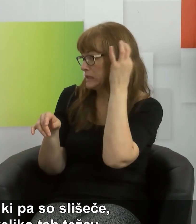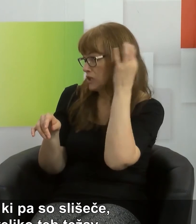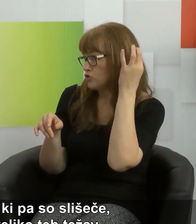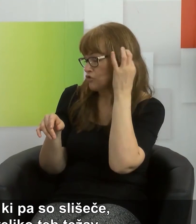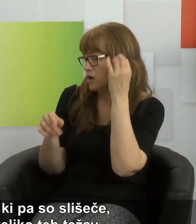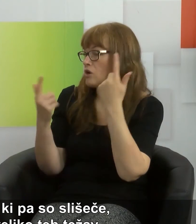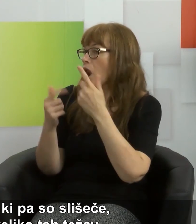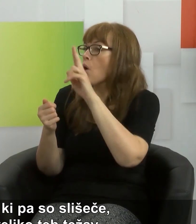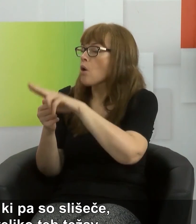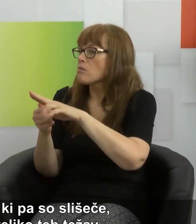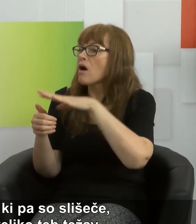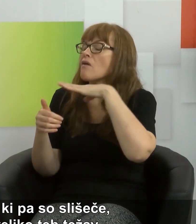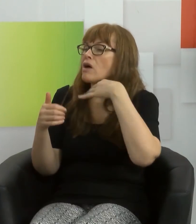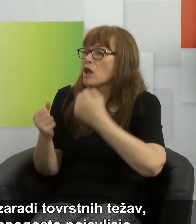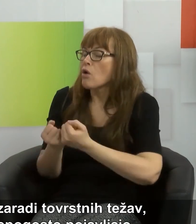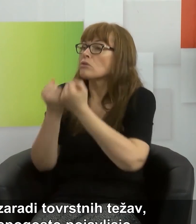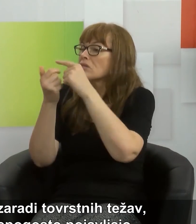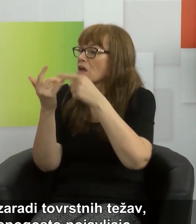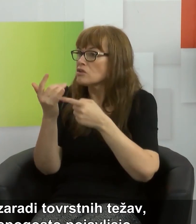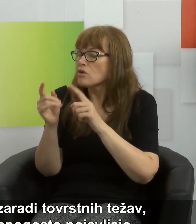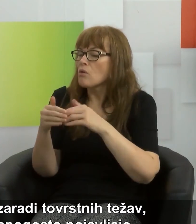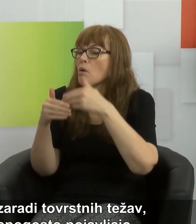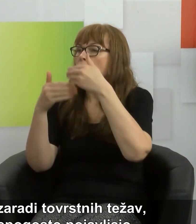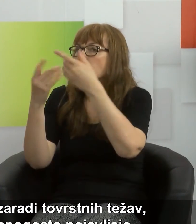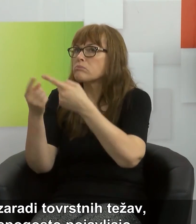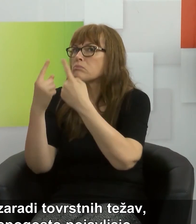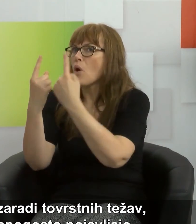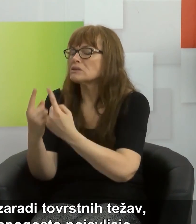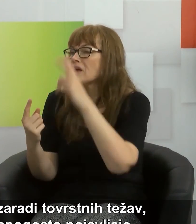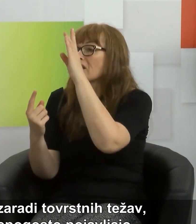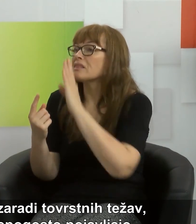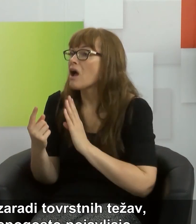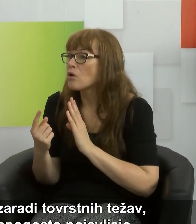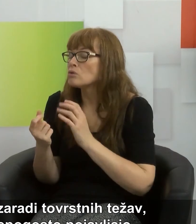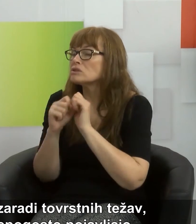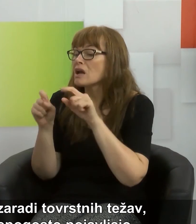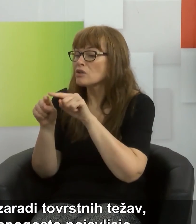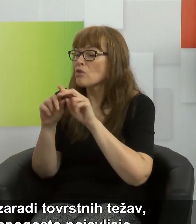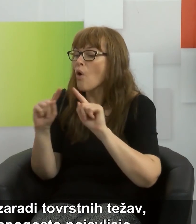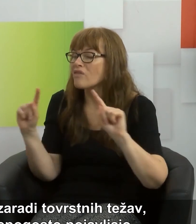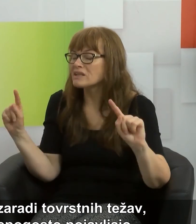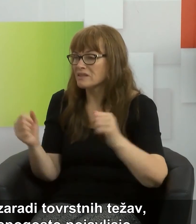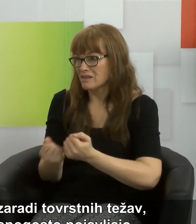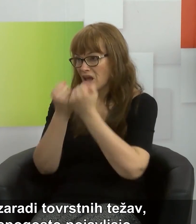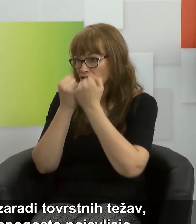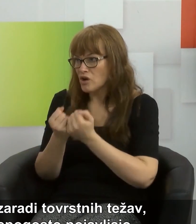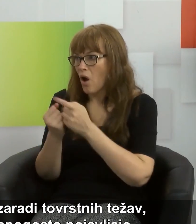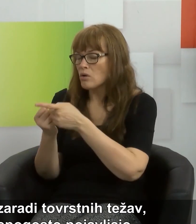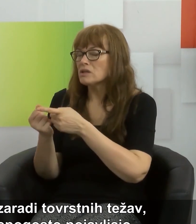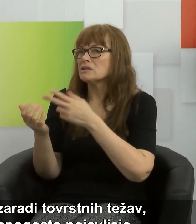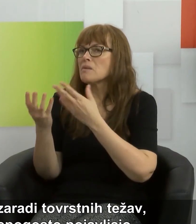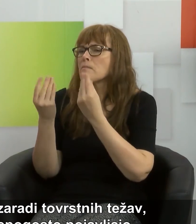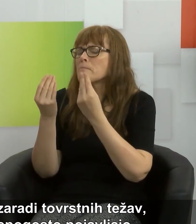slišeče, lahko imajo pa veliko teh težav in postanejo naglušne zaradi tovrstnih težav, ki se jim